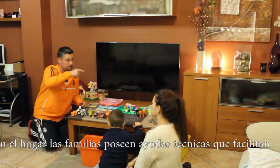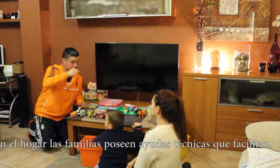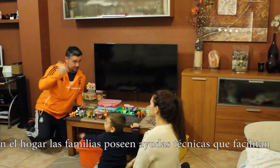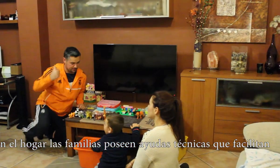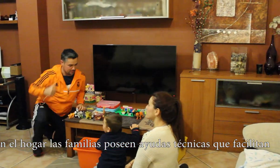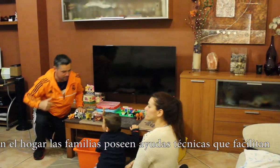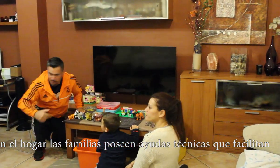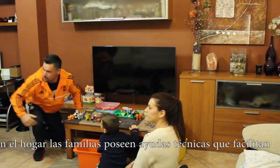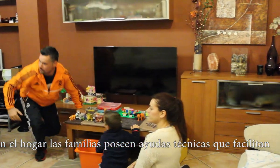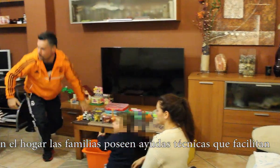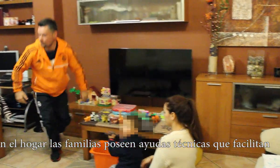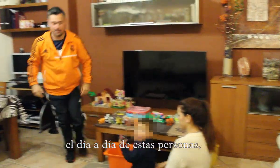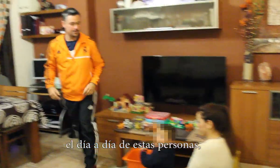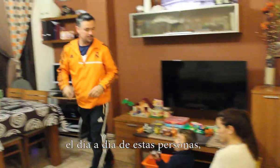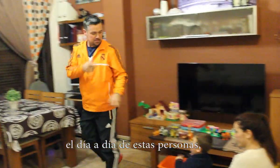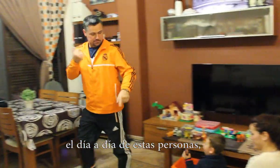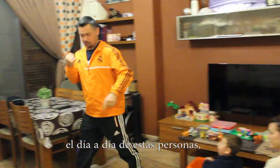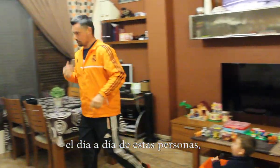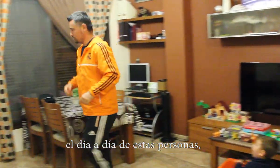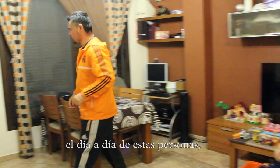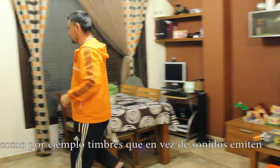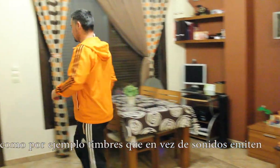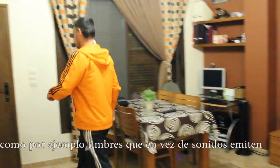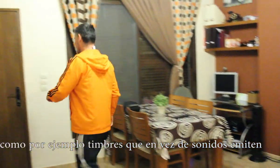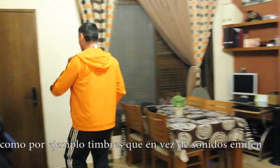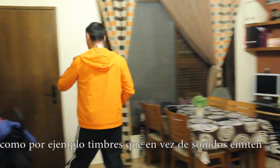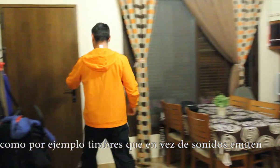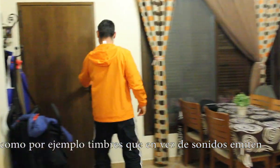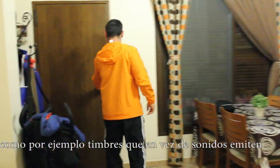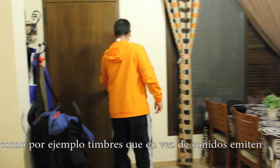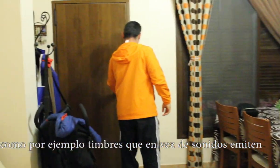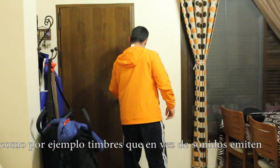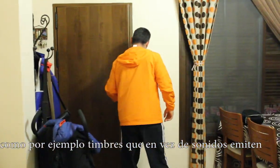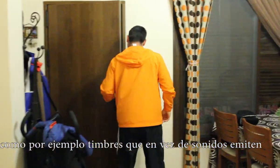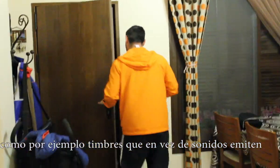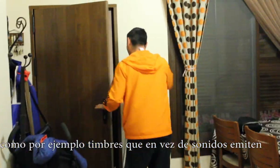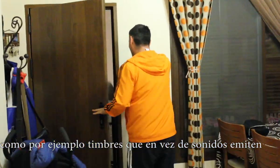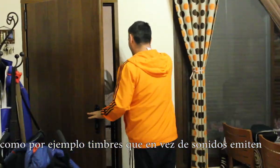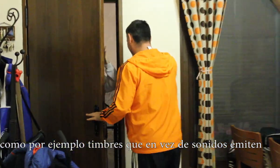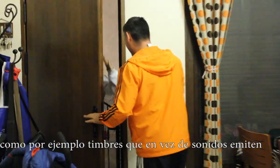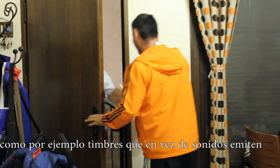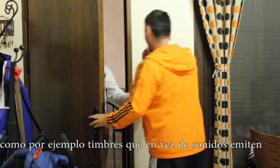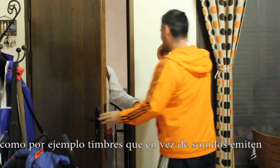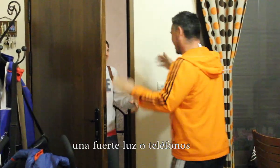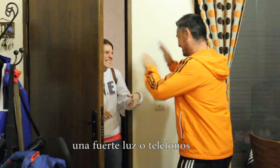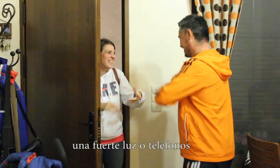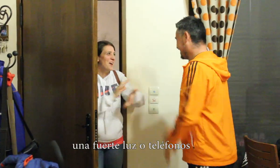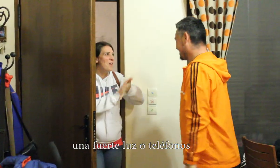ayudas técnicas que facilitan el día a día de estas personas, como por ejemplo, timbres que en vez de sonidos, emiten una fuerte luz.